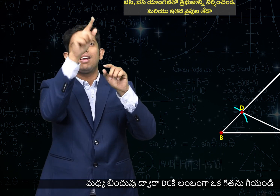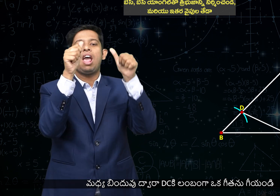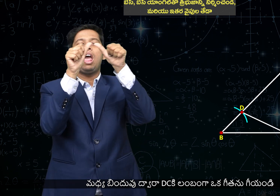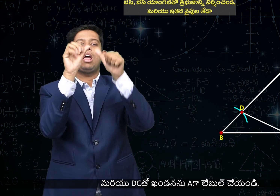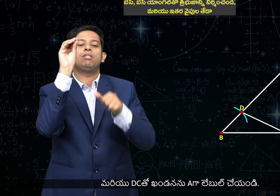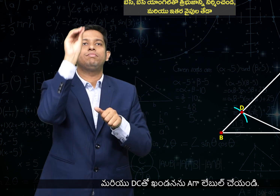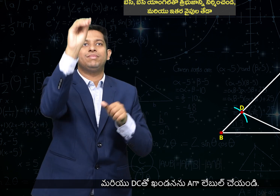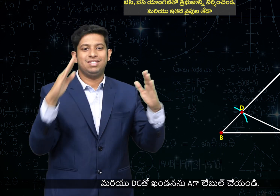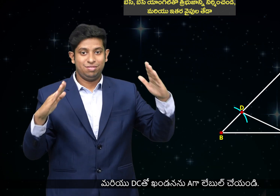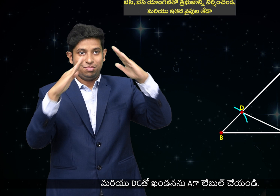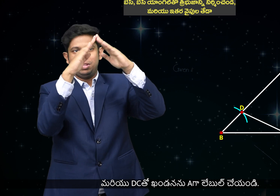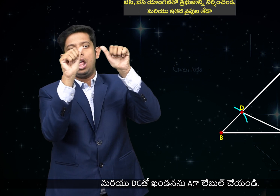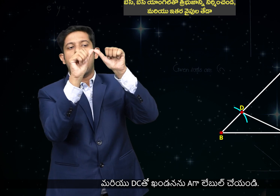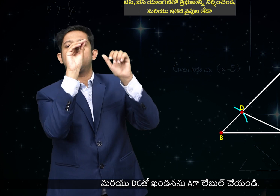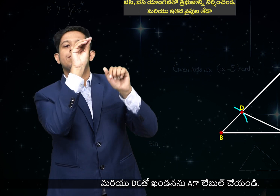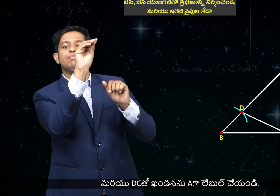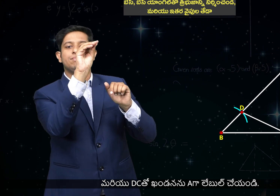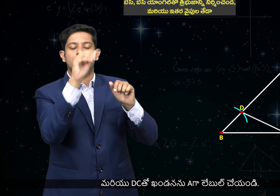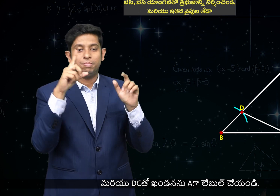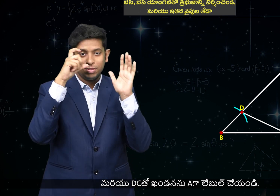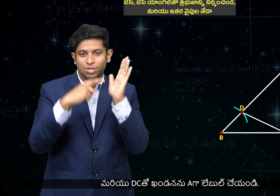గీయండి మరియు డీసీతో ఖండనను